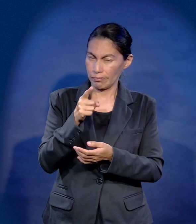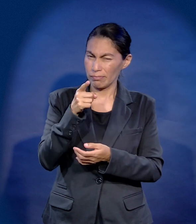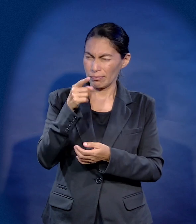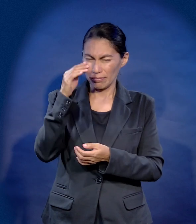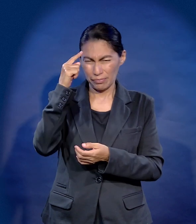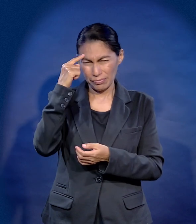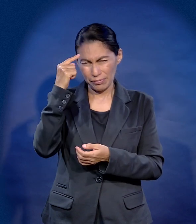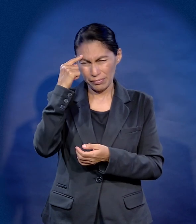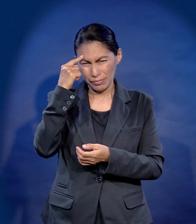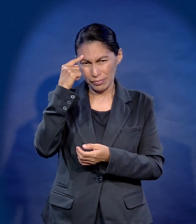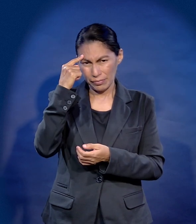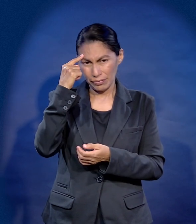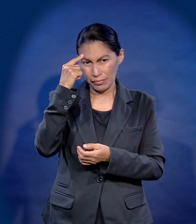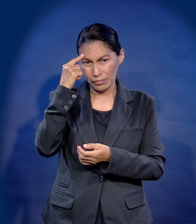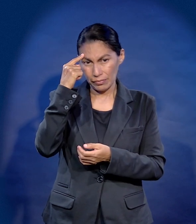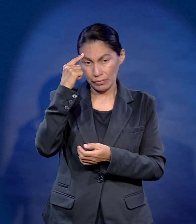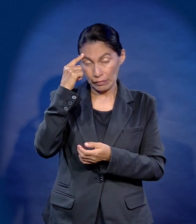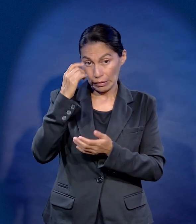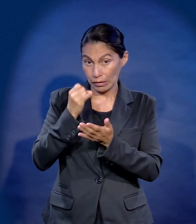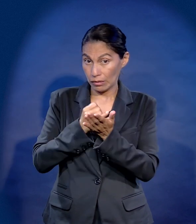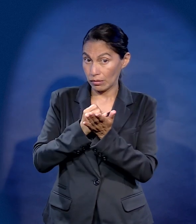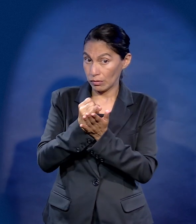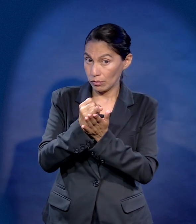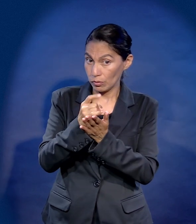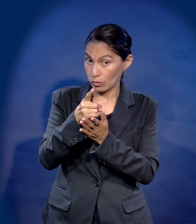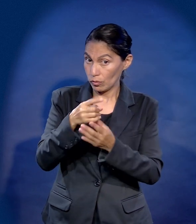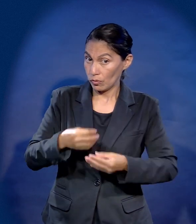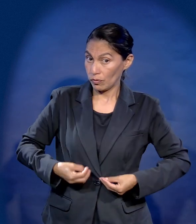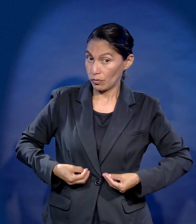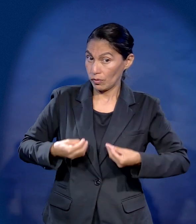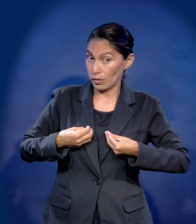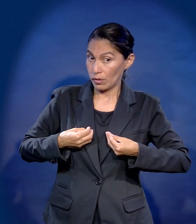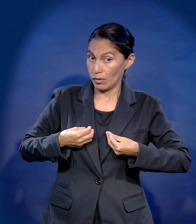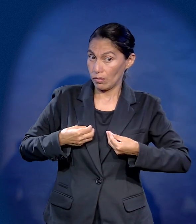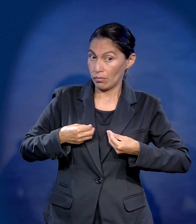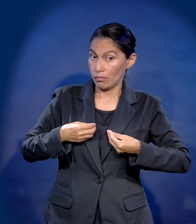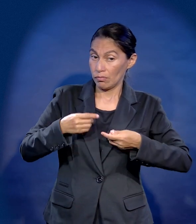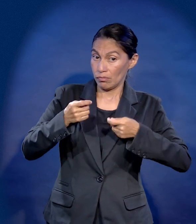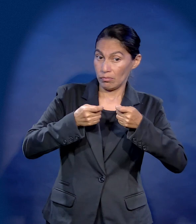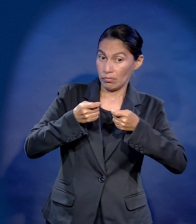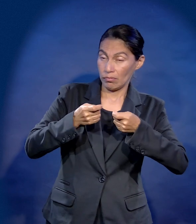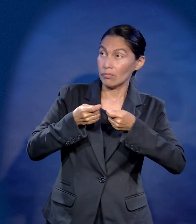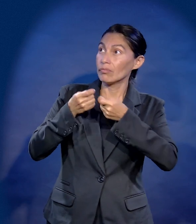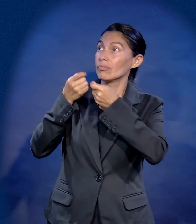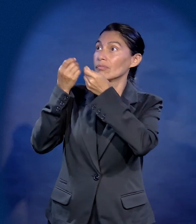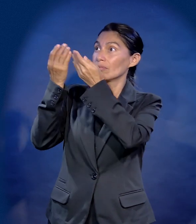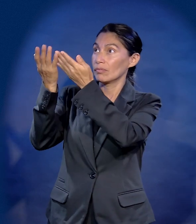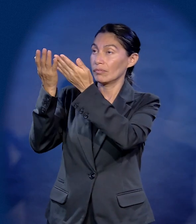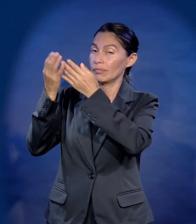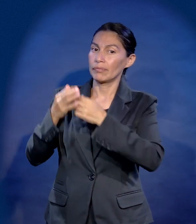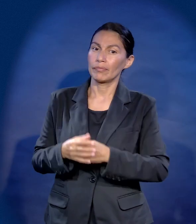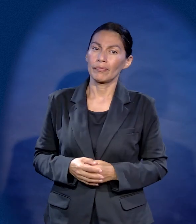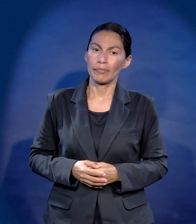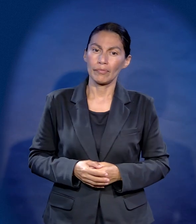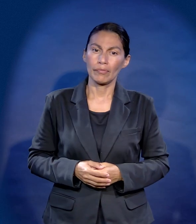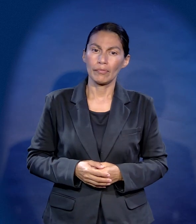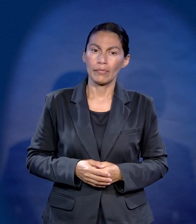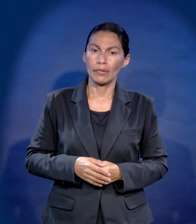Sin forzarte, piensa. La mejor decisión de tu vida es soltar los